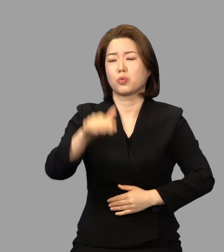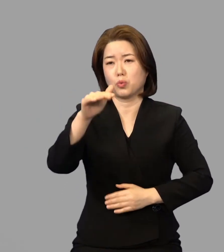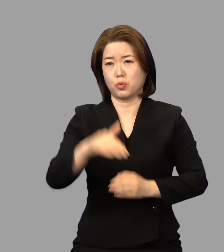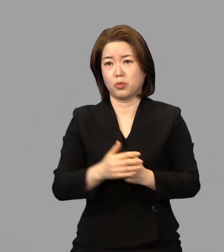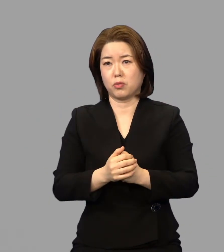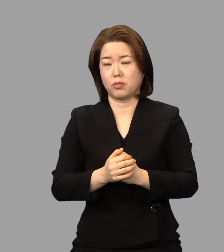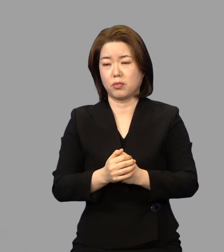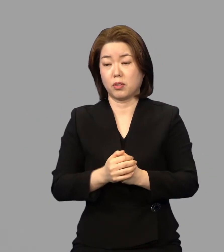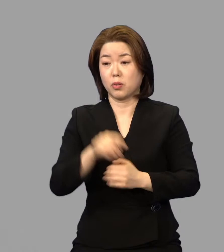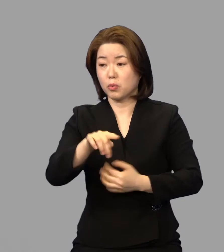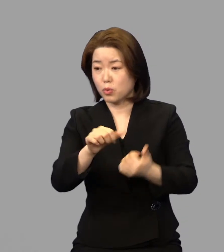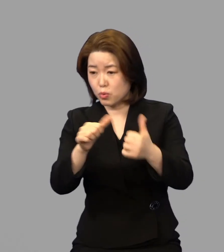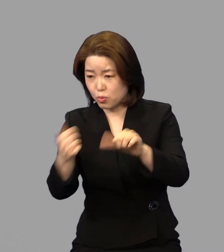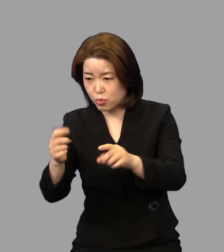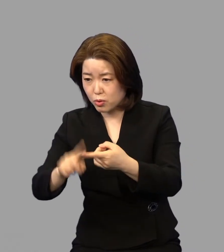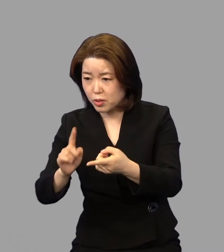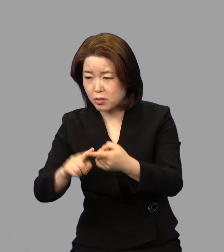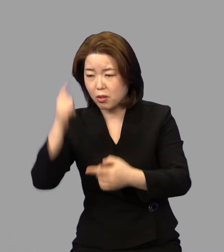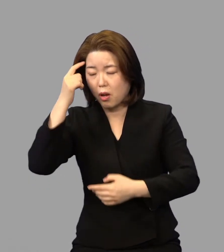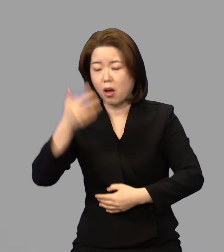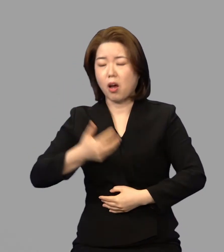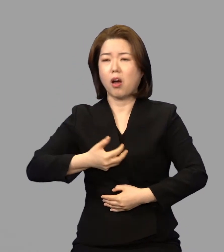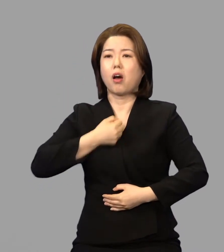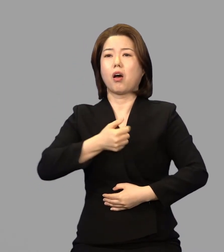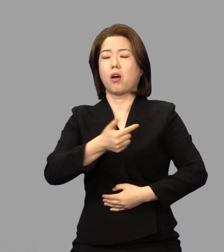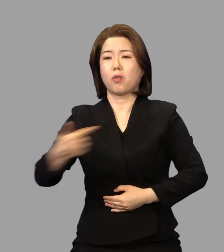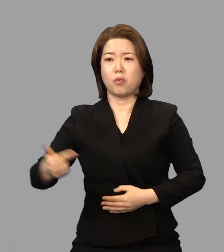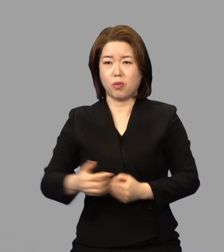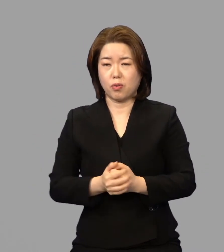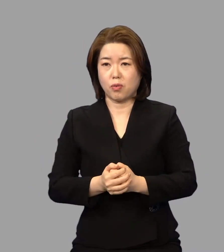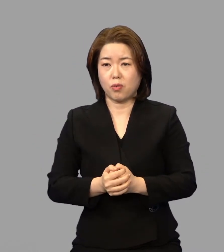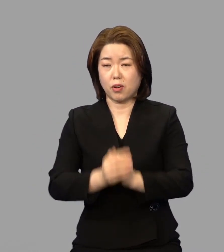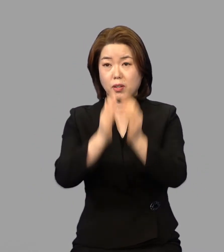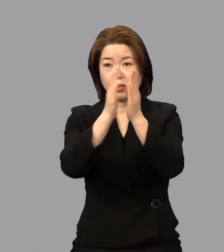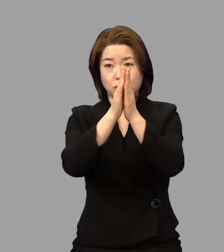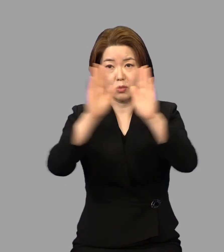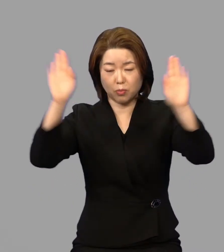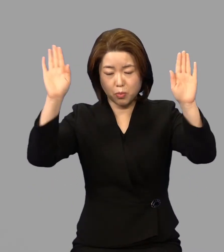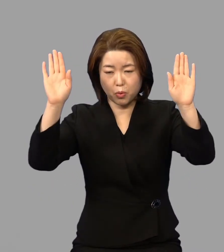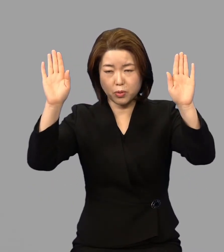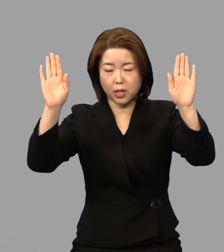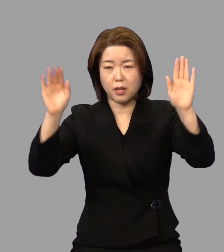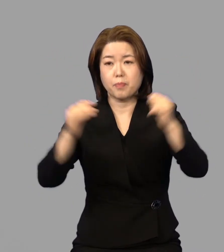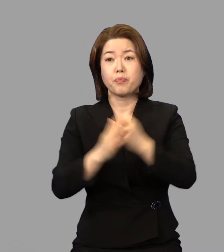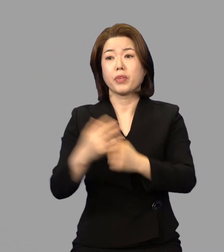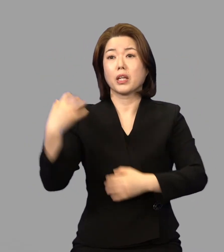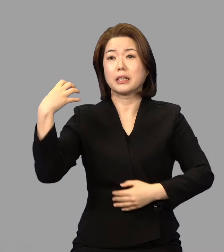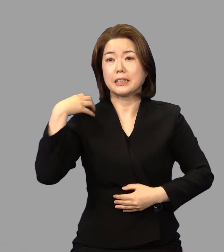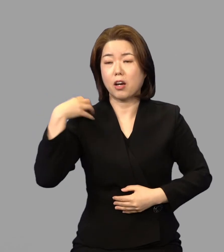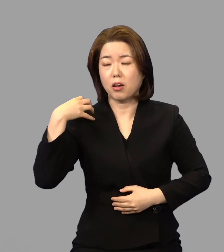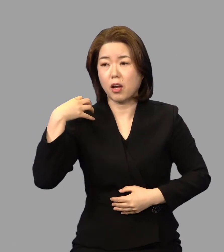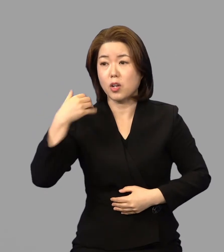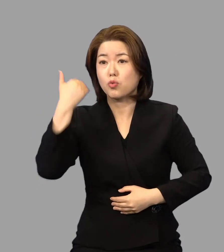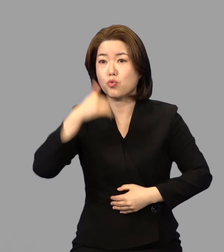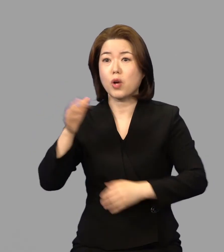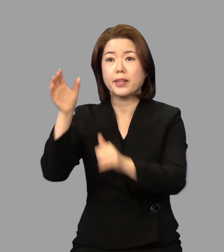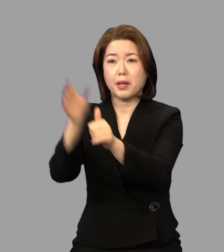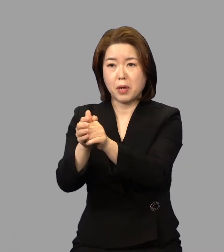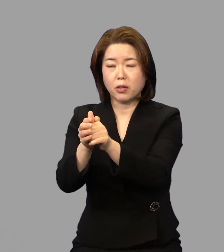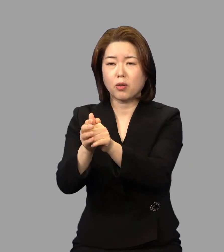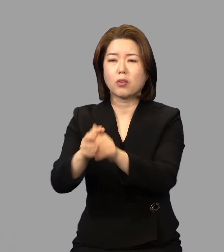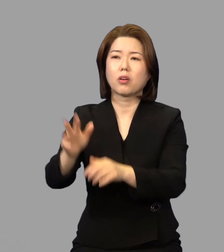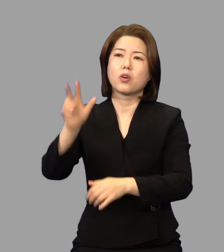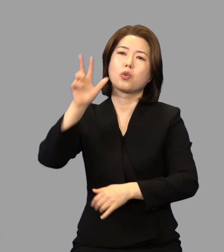엄청난 충격을 받았죠. 그리고 그 모세의 역할을 여호수아에게 맡기십니다.